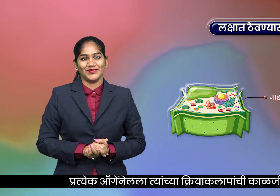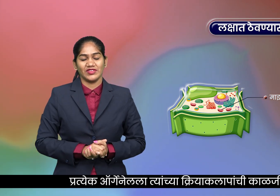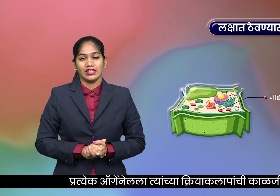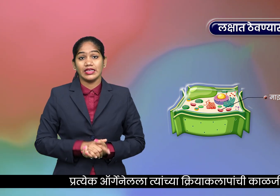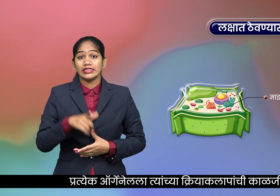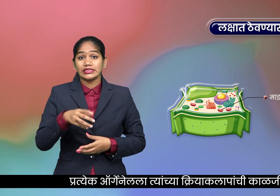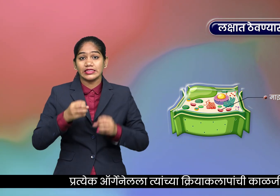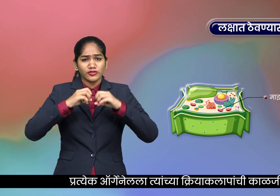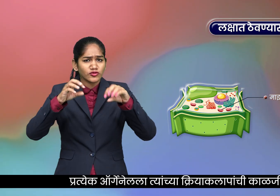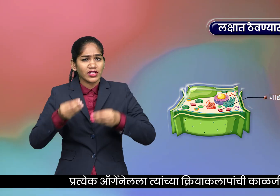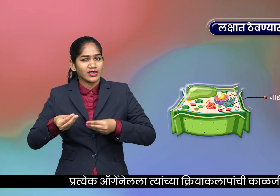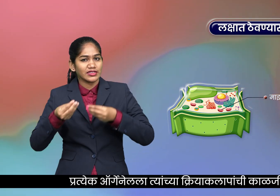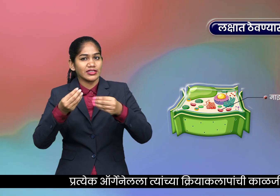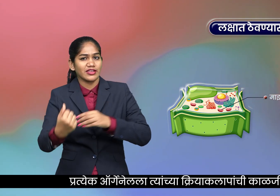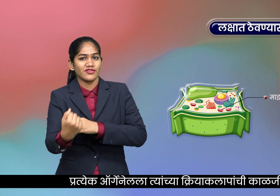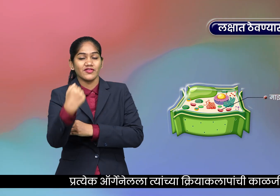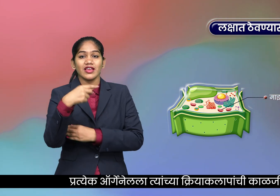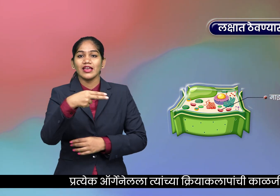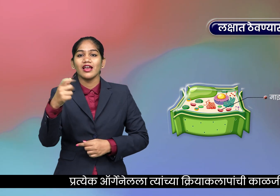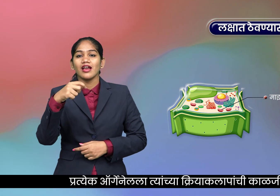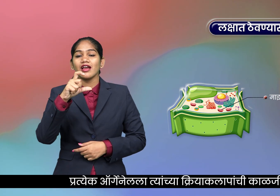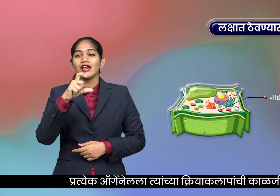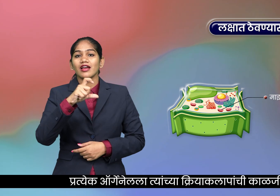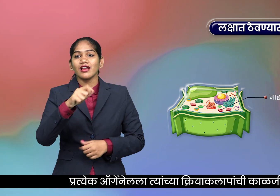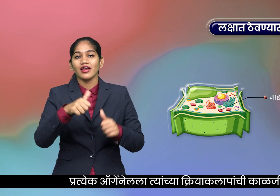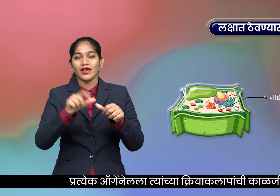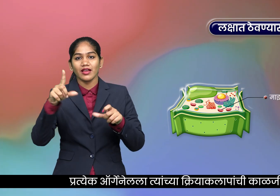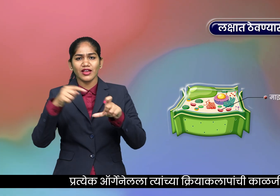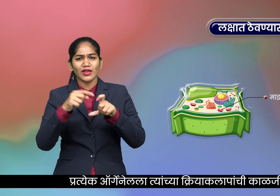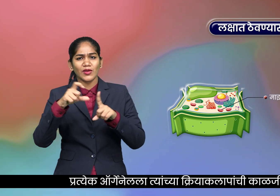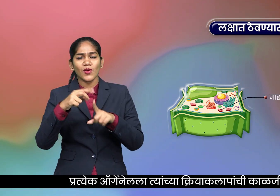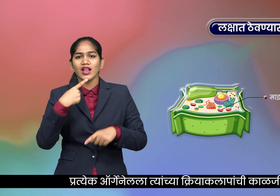प्रत्येक ऑर्गनेलला त्यांच्या क्रियाकलापांची काळजी घेण्यासाठी